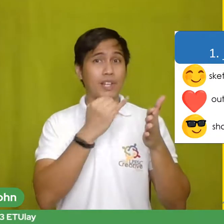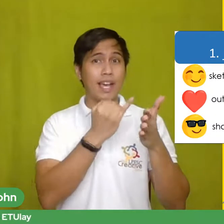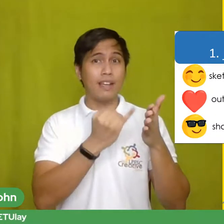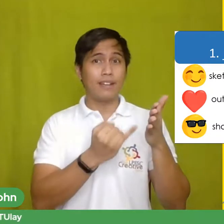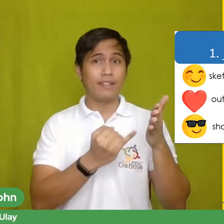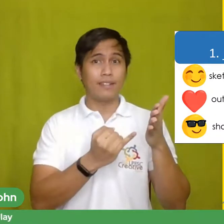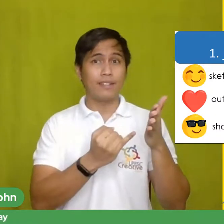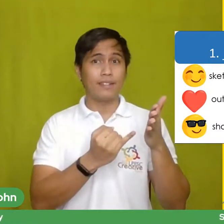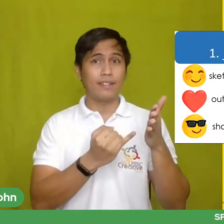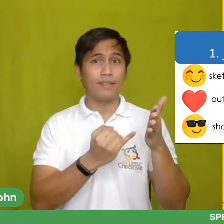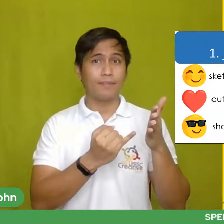siya?